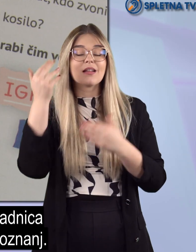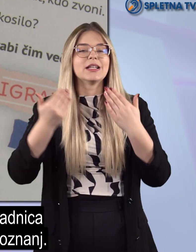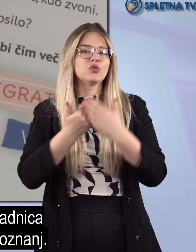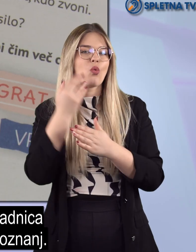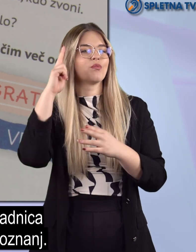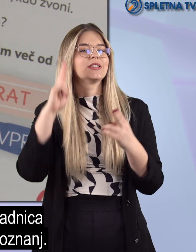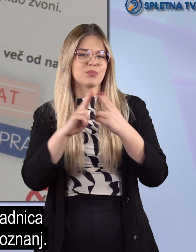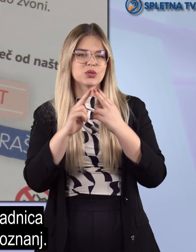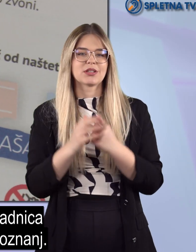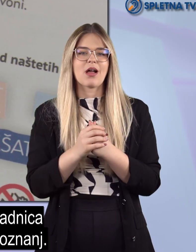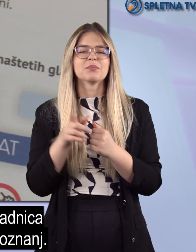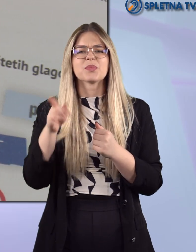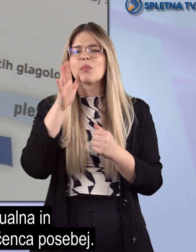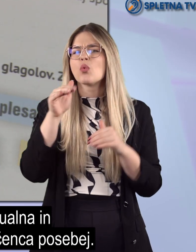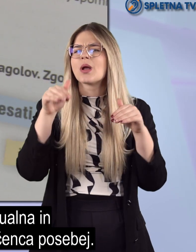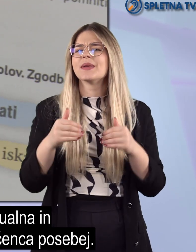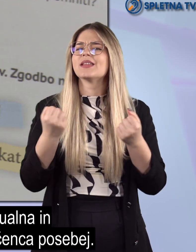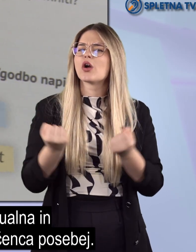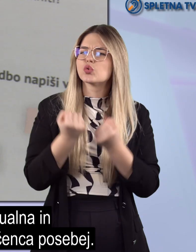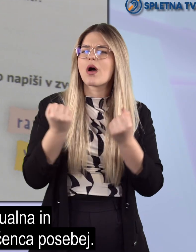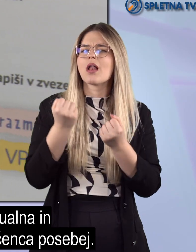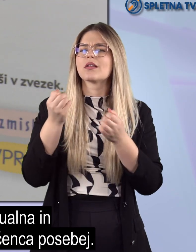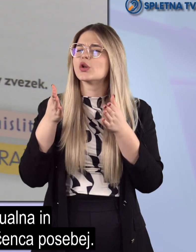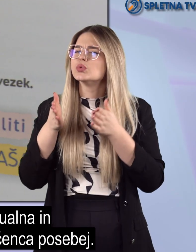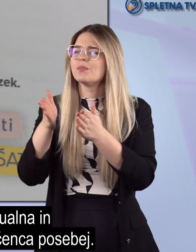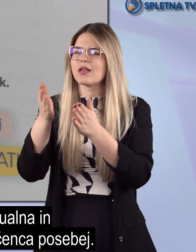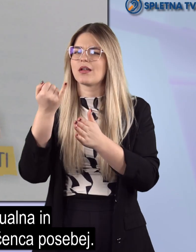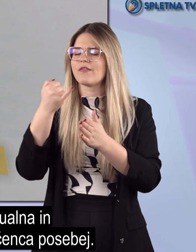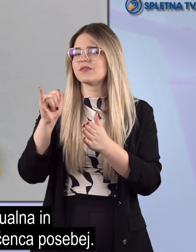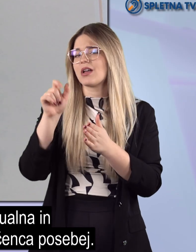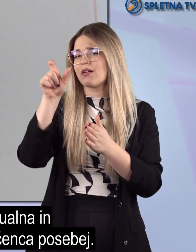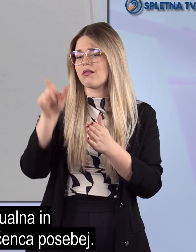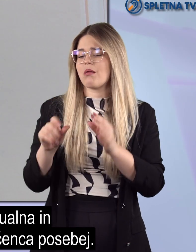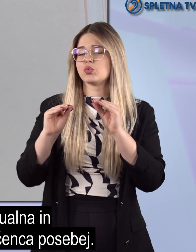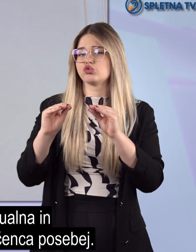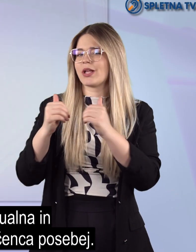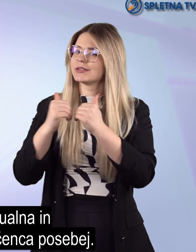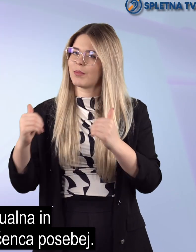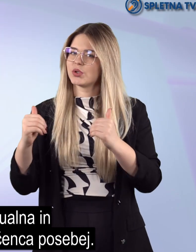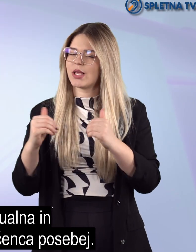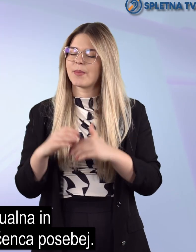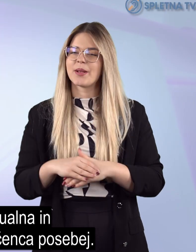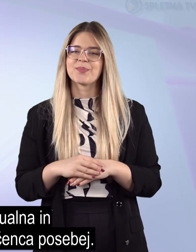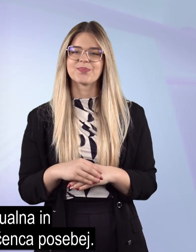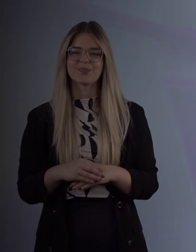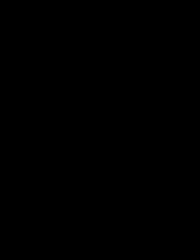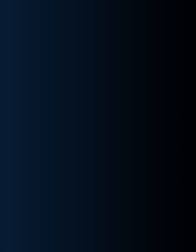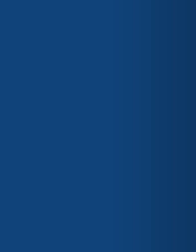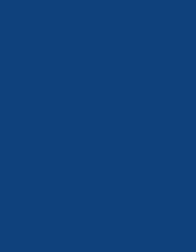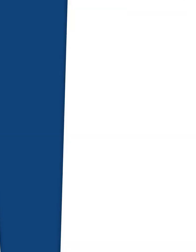novih spoznanj. Ta morajo biti aktualna in usmerjena v vsakega učenca posebej.